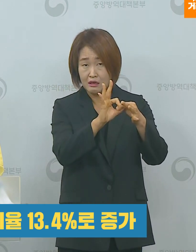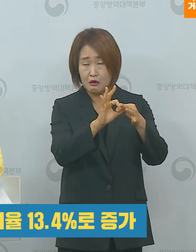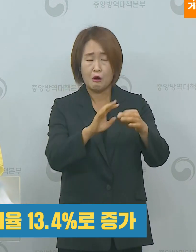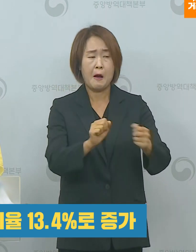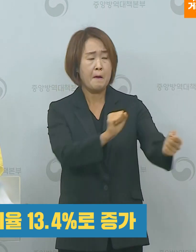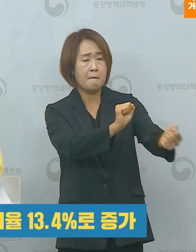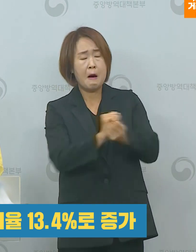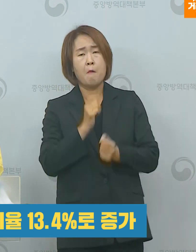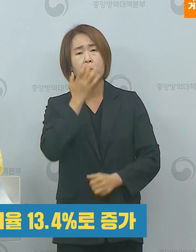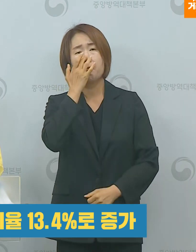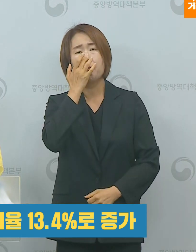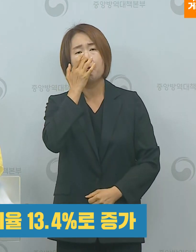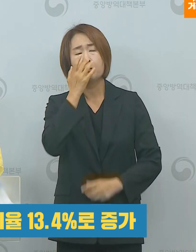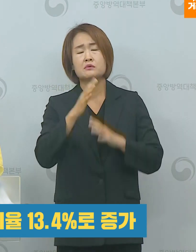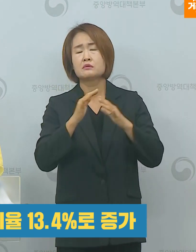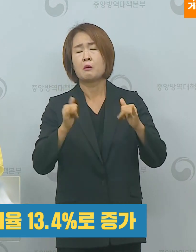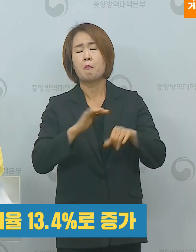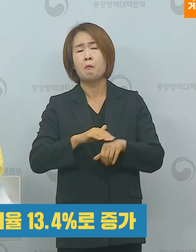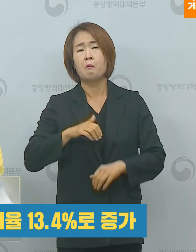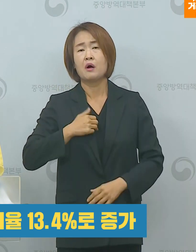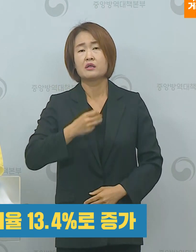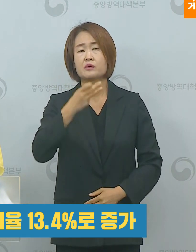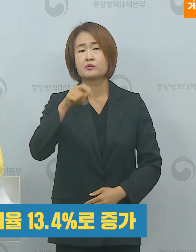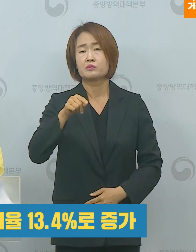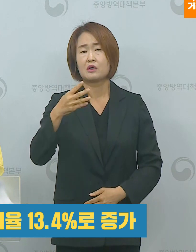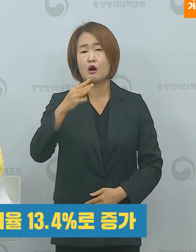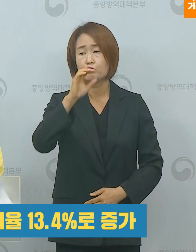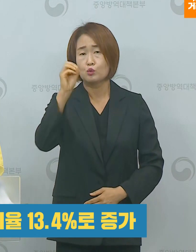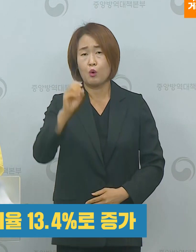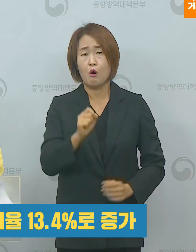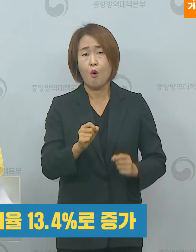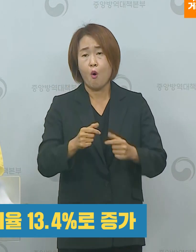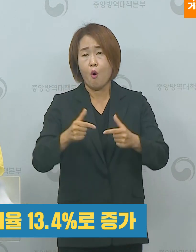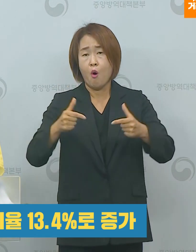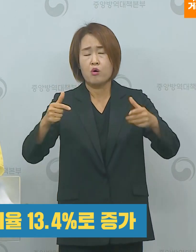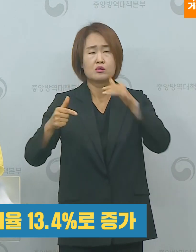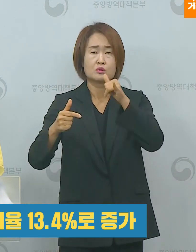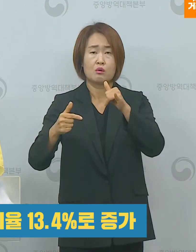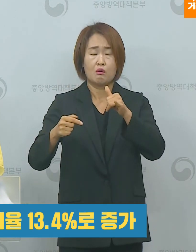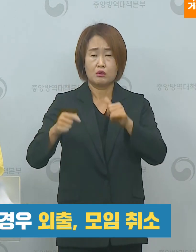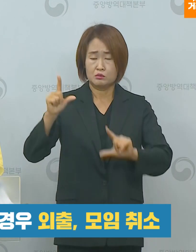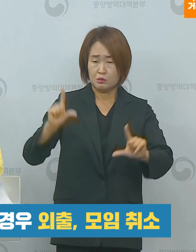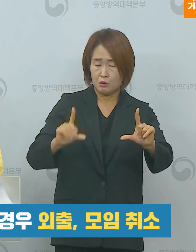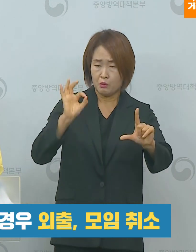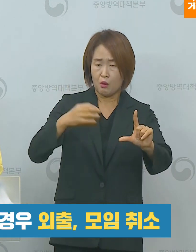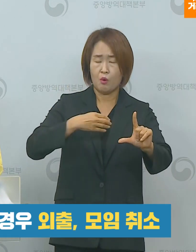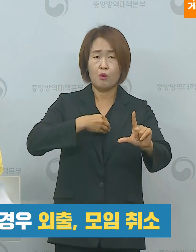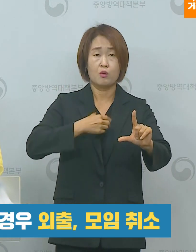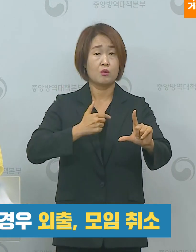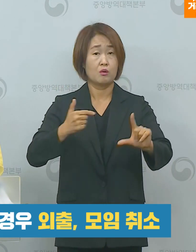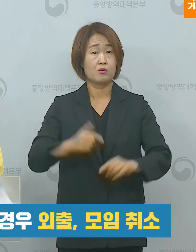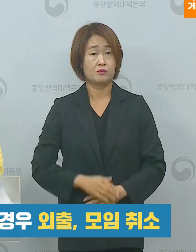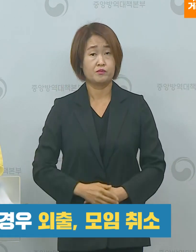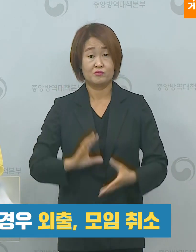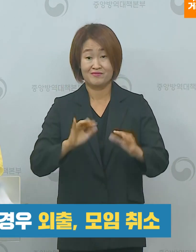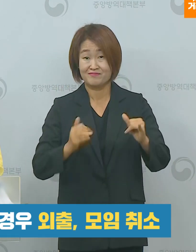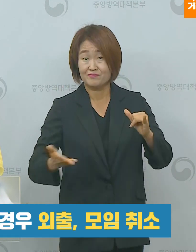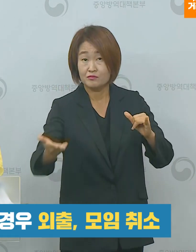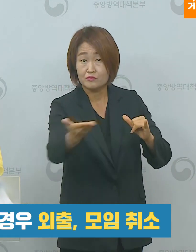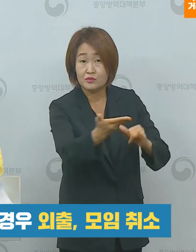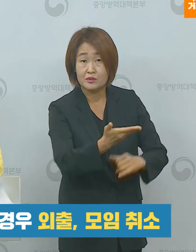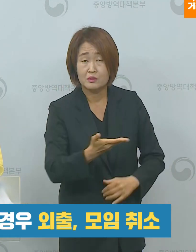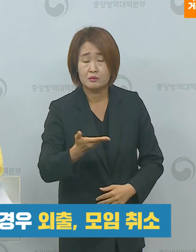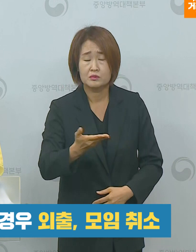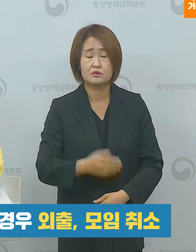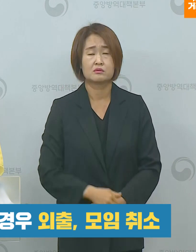전파 비율 자체가 13.4%로 증가하는 등 상당히 우려되는 상황입니다. 국민들께서는